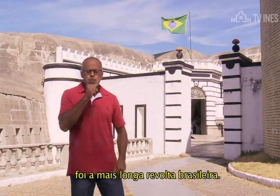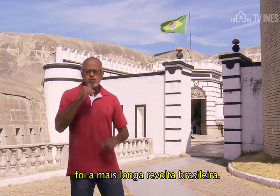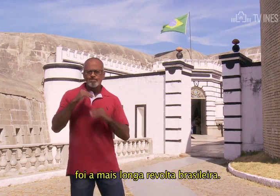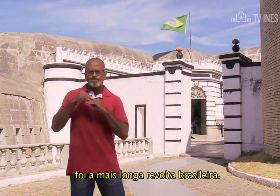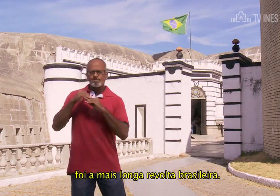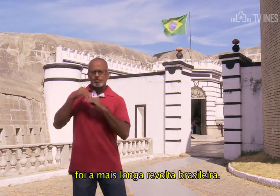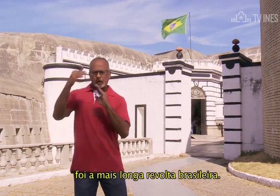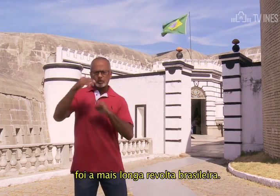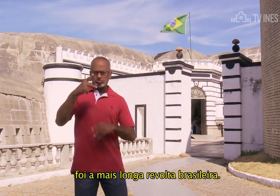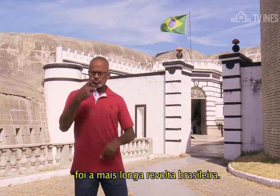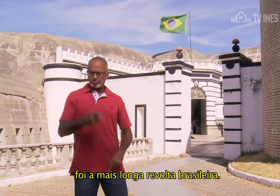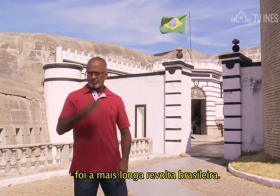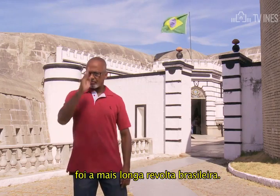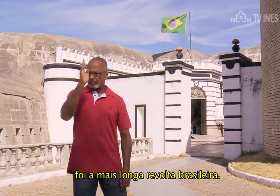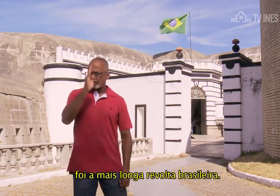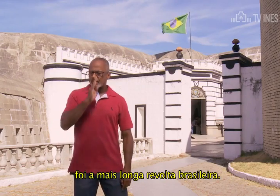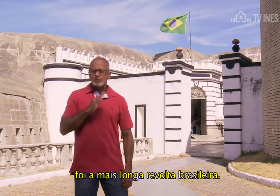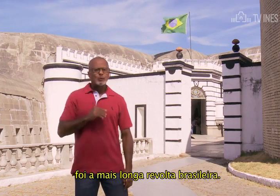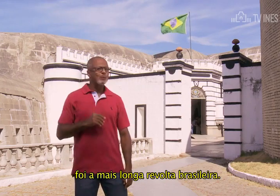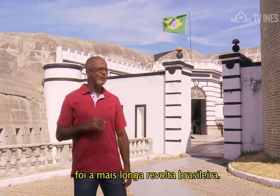foi a mais longa revolta brasileira.